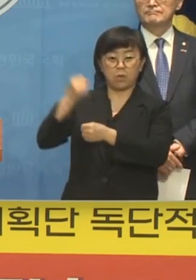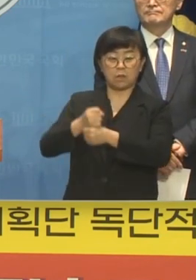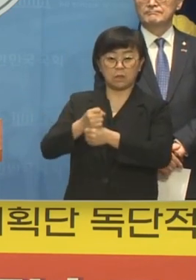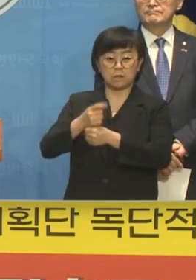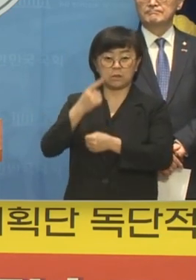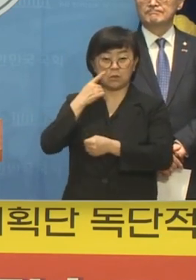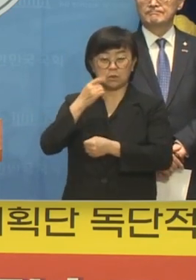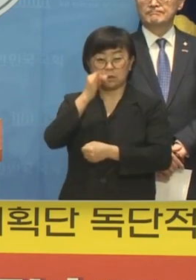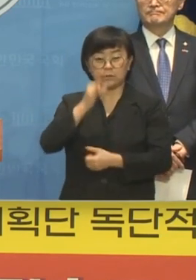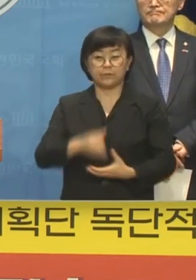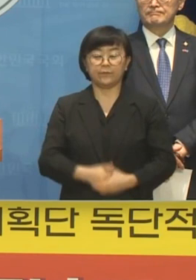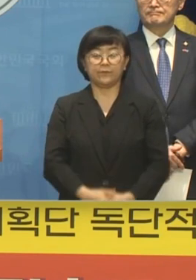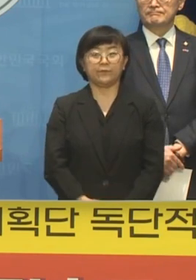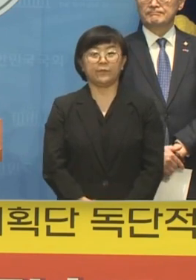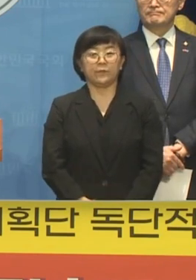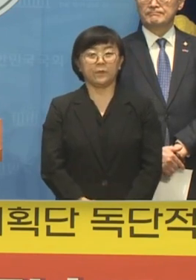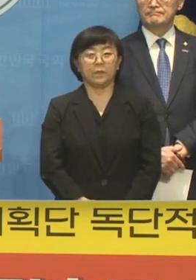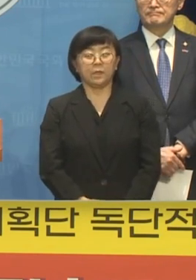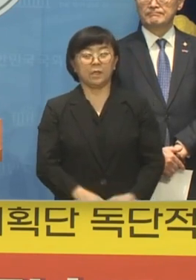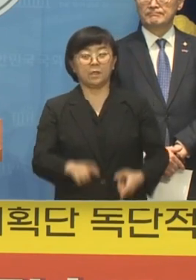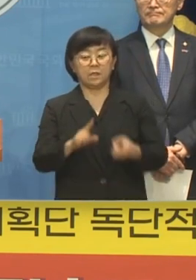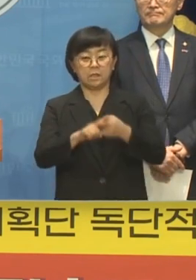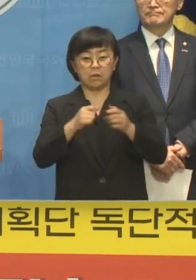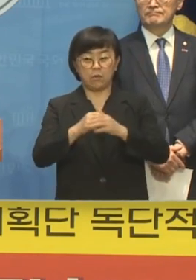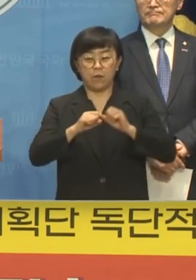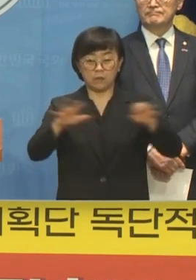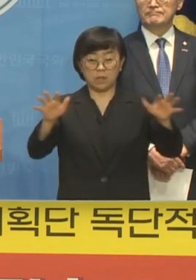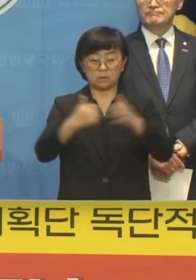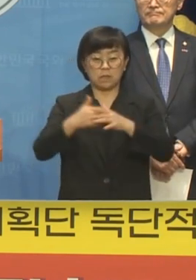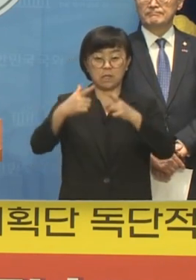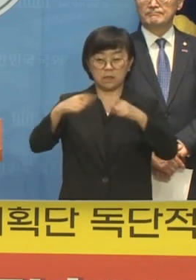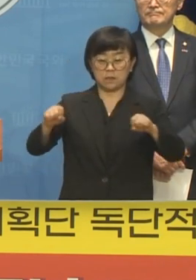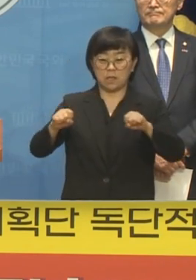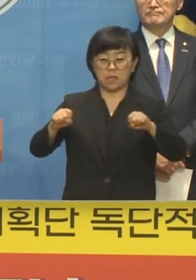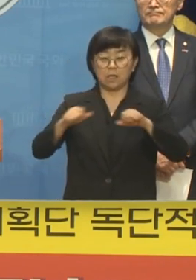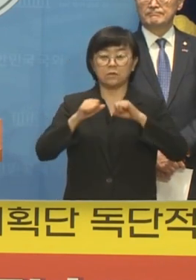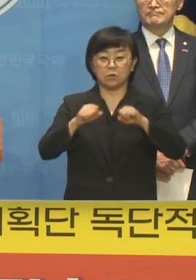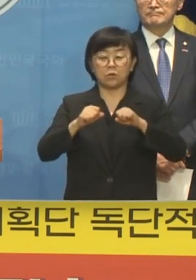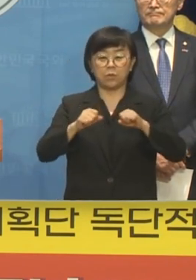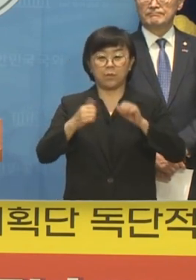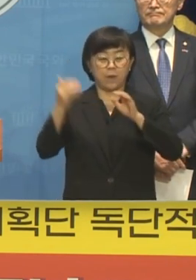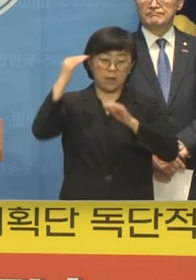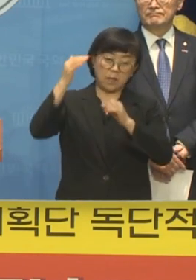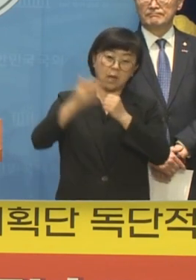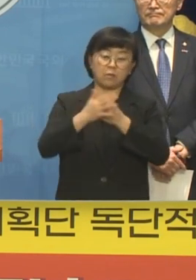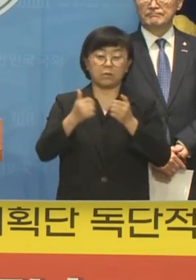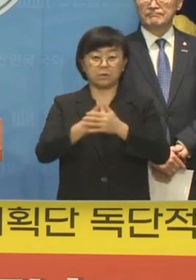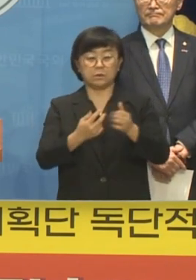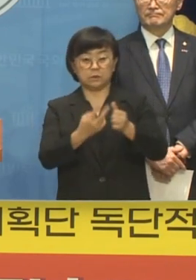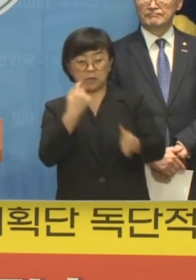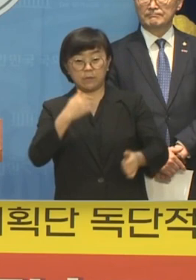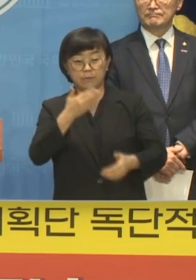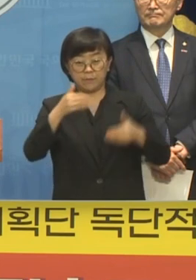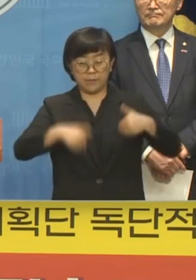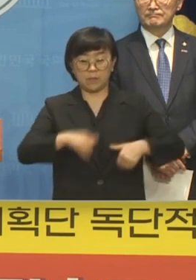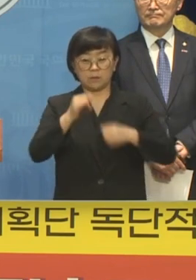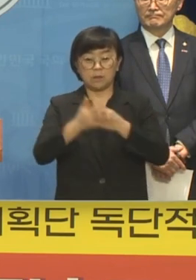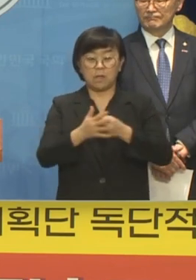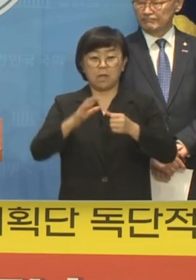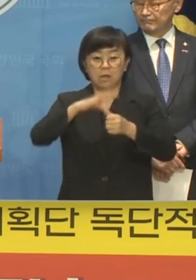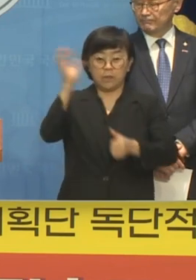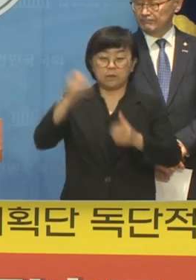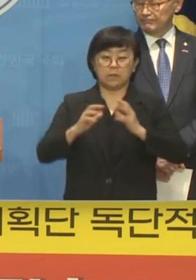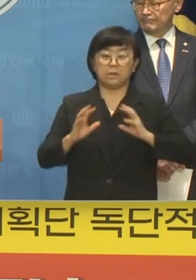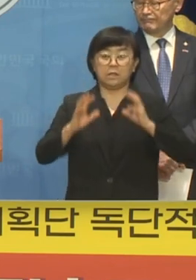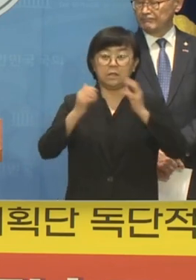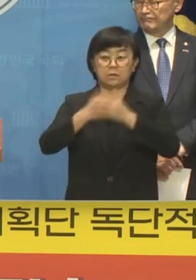시도가 있습니다. 반민특위를 해산시켜 일제 청산을 방해하고 임정식이 탄핵을 받았으며 해방된